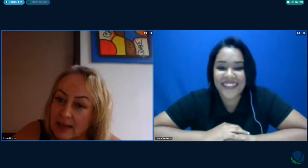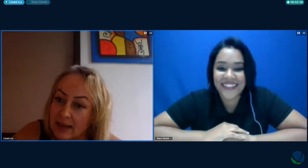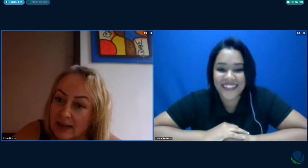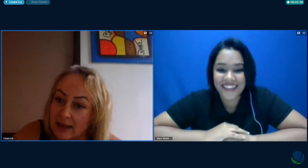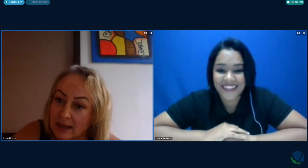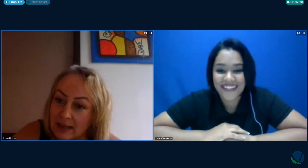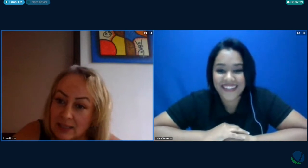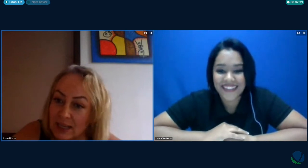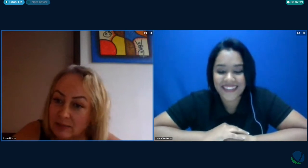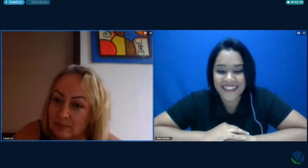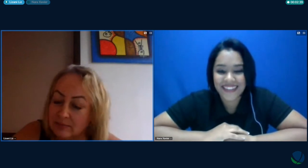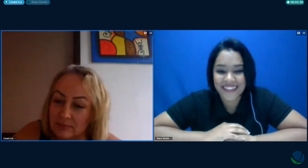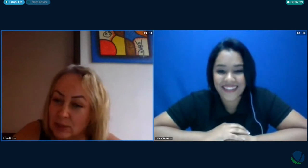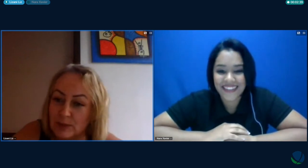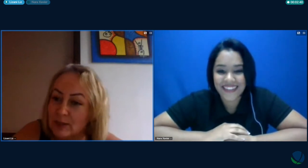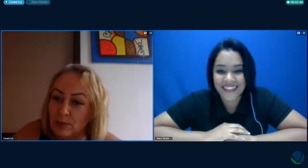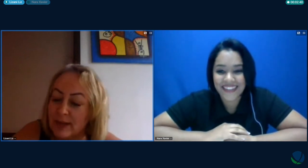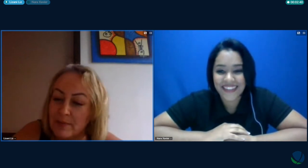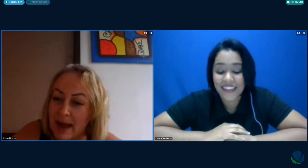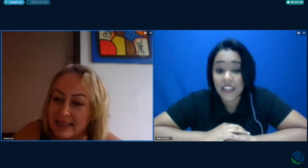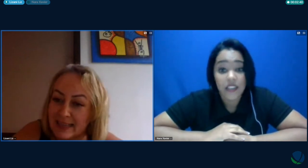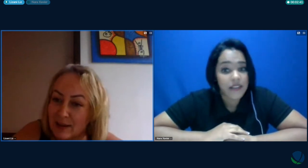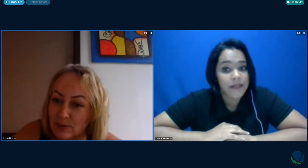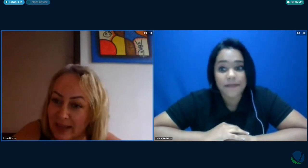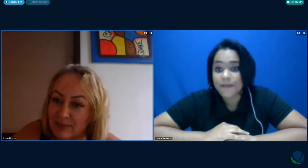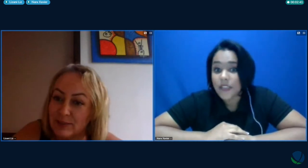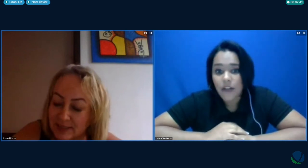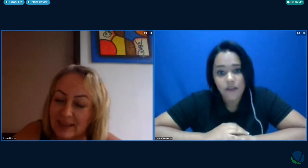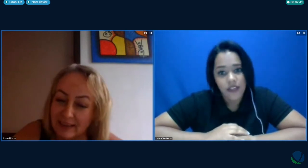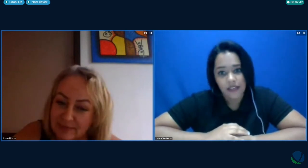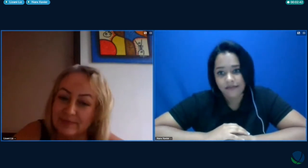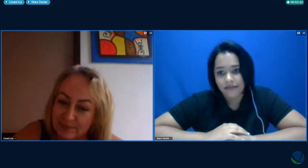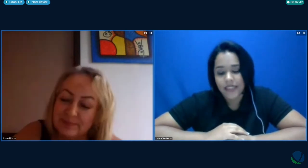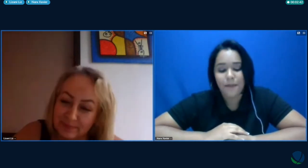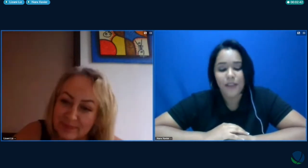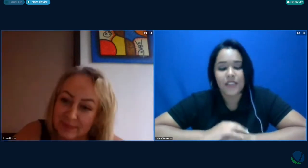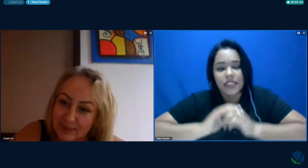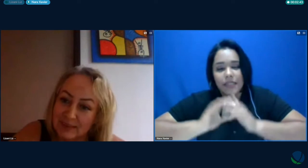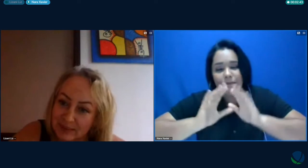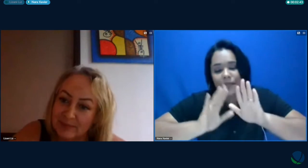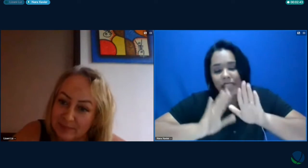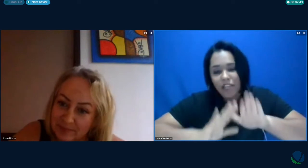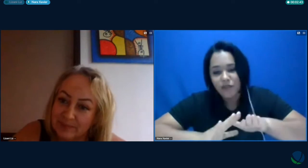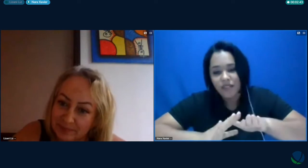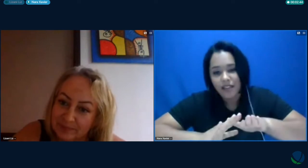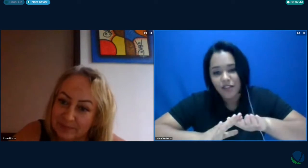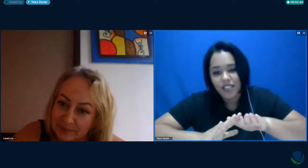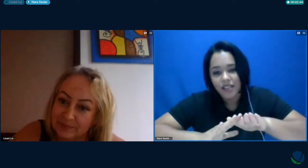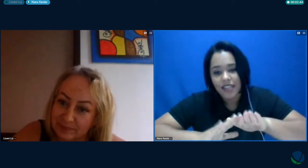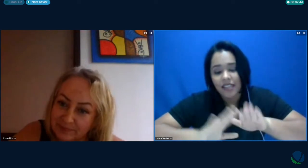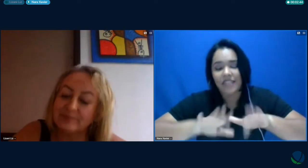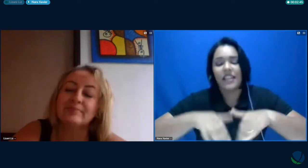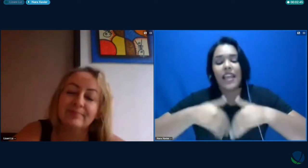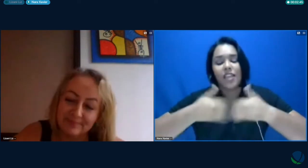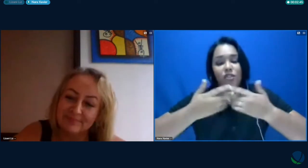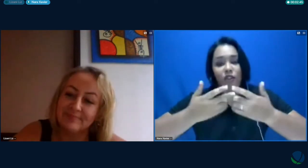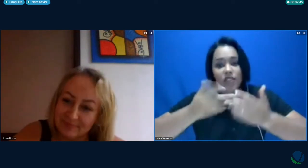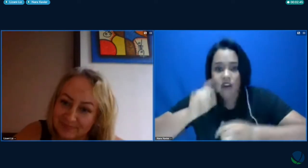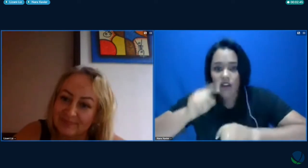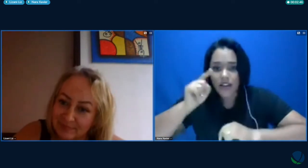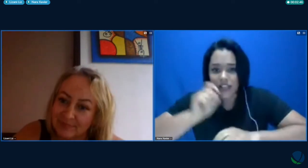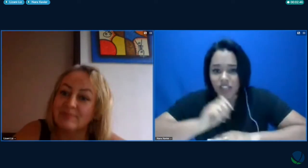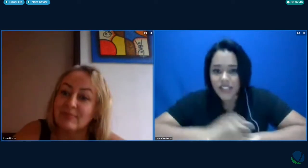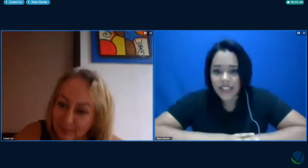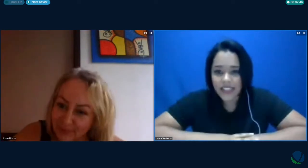gente lê, daí já não... Tipo, você não vê mais erro, né? Não você... vê. Depois que você deixa o texto descansar, você lê de novo.